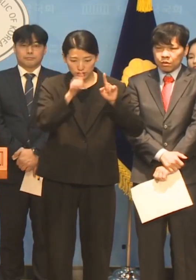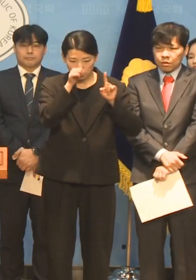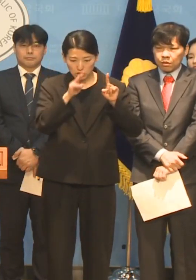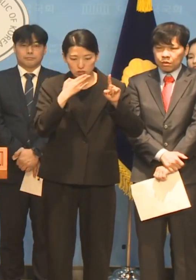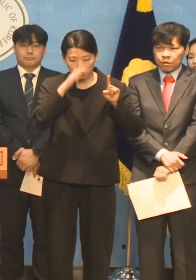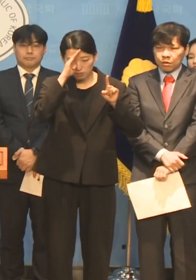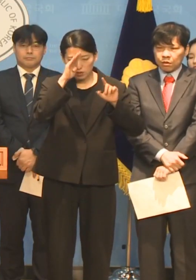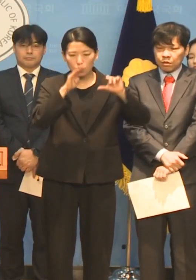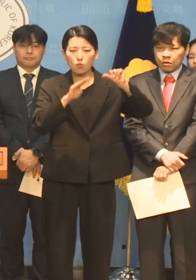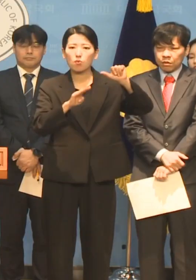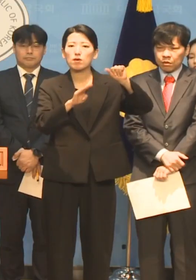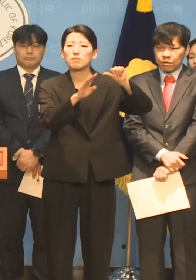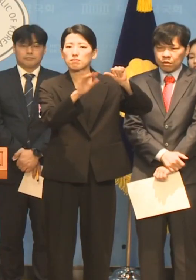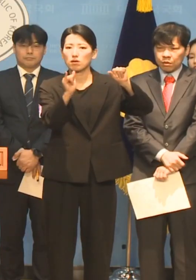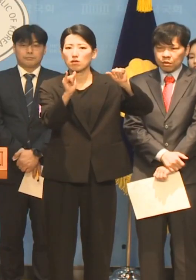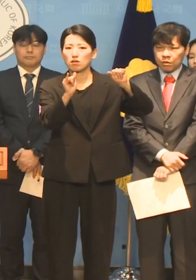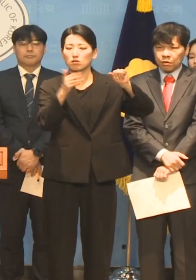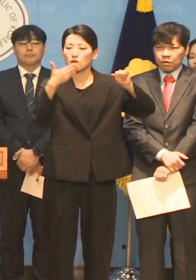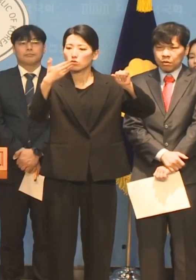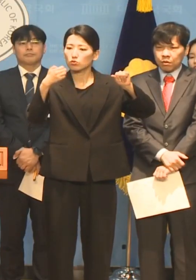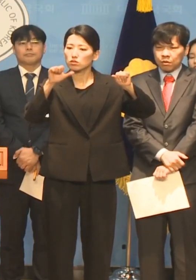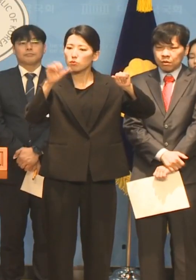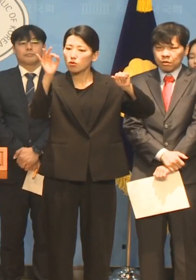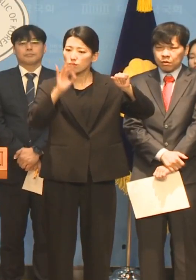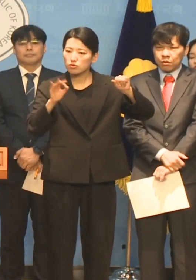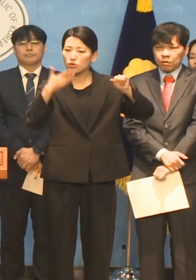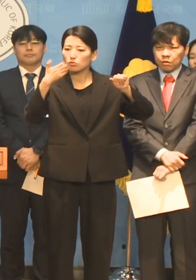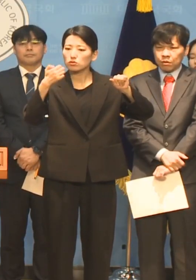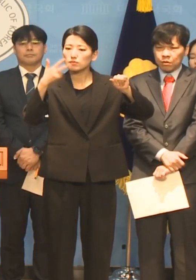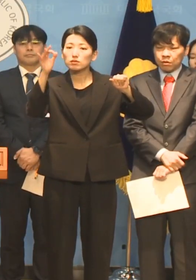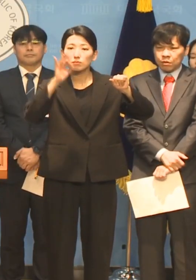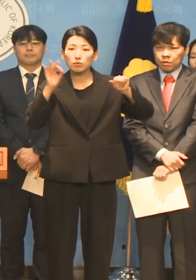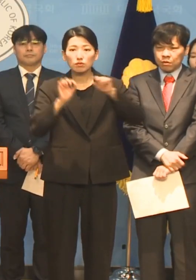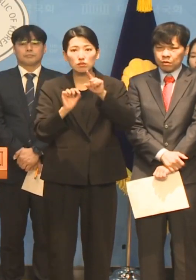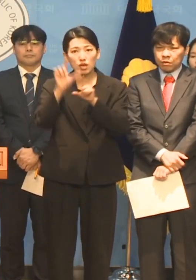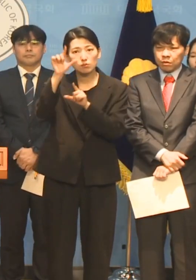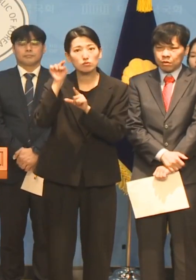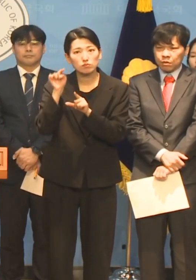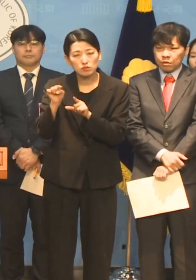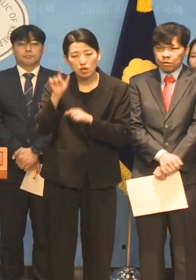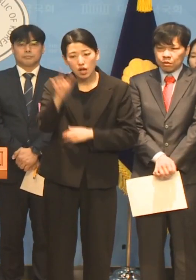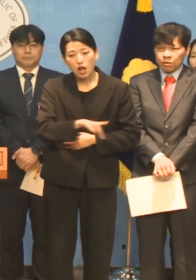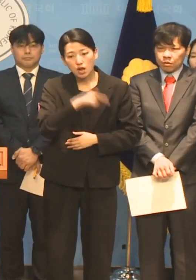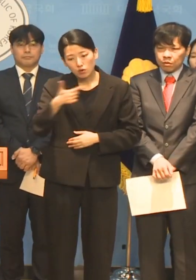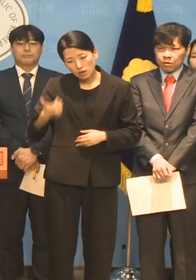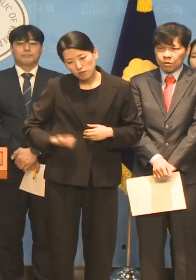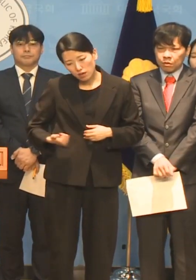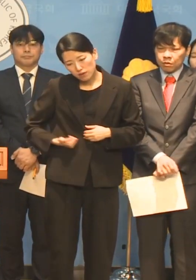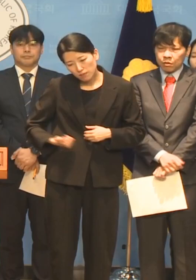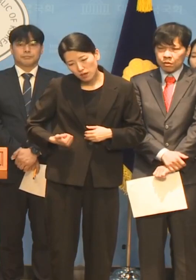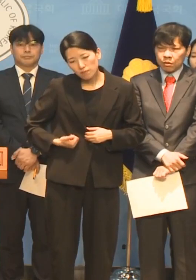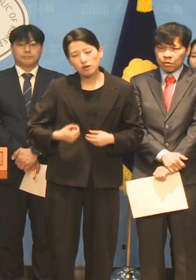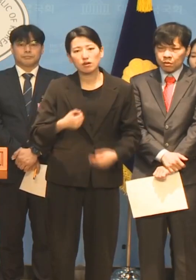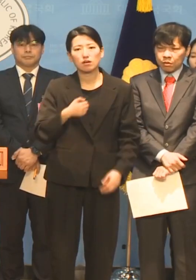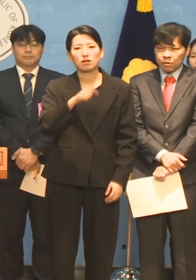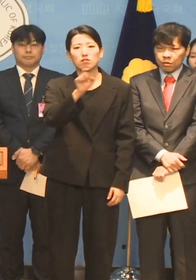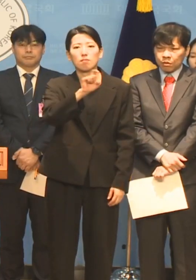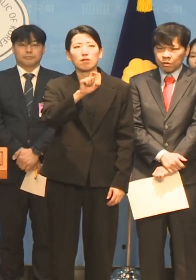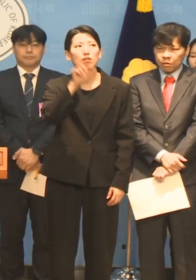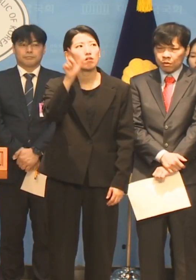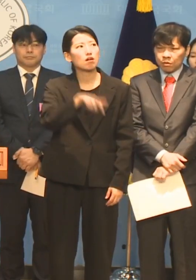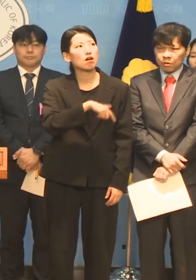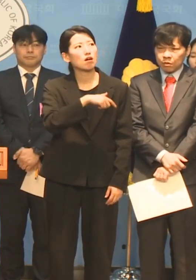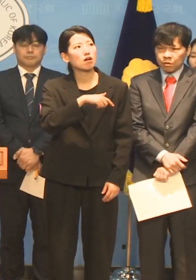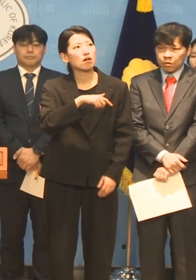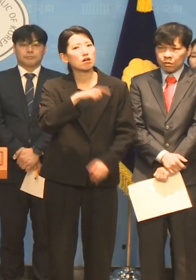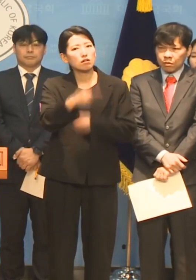있는데요. 그중에 95%, 97%에 이르는 대다수의 환자들이 하루에 10번 이상의 주사, 1년이면 3,000회 이상의 주사를